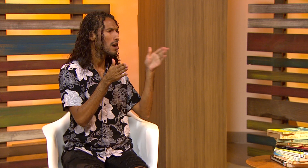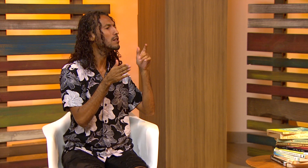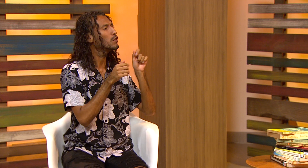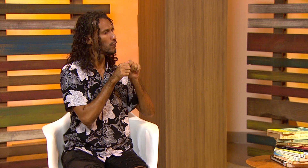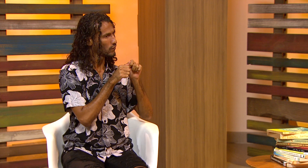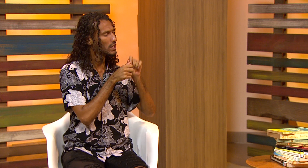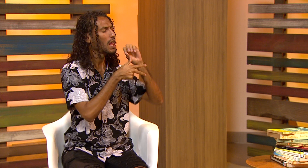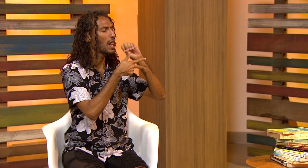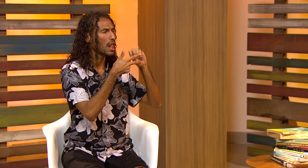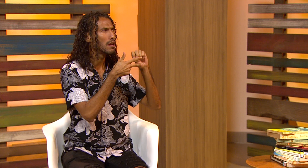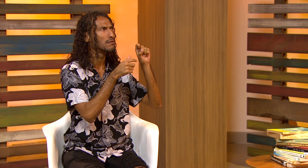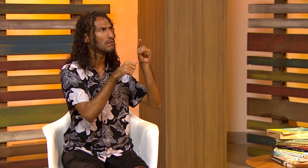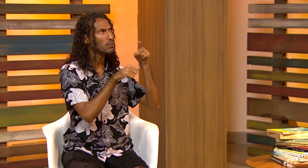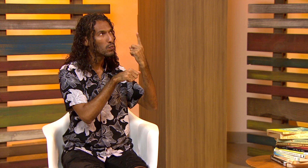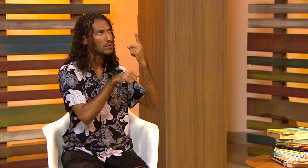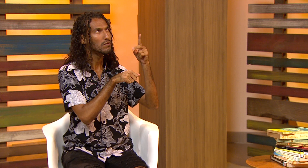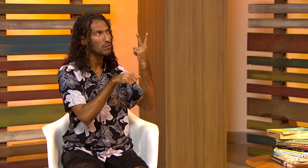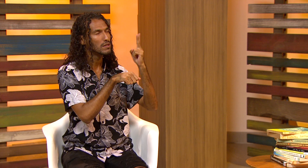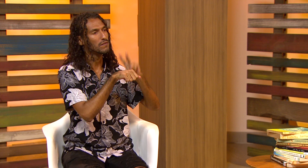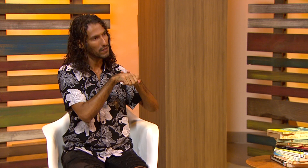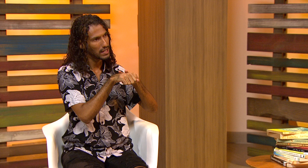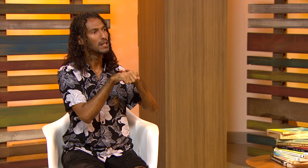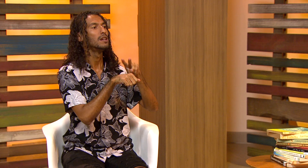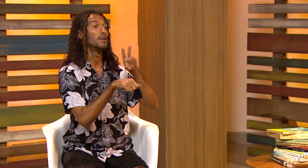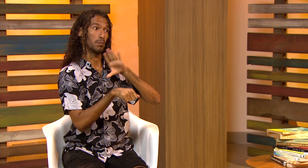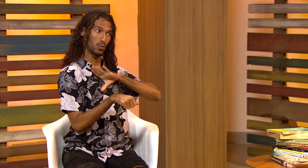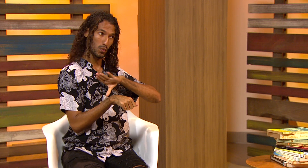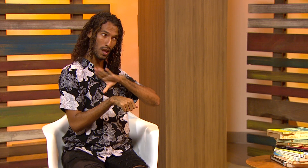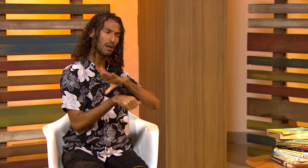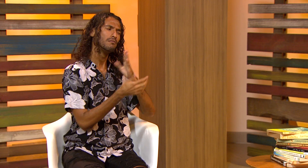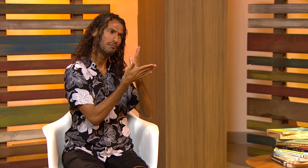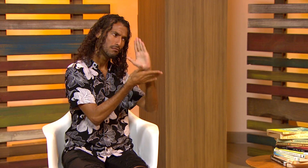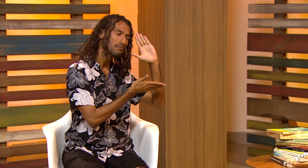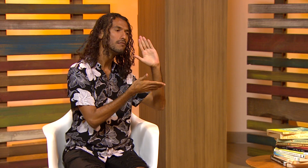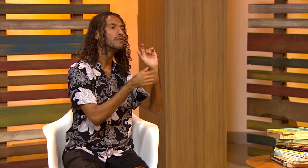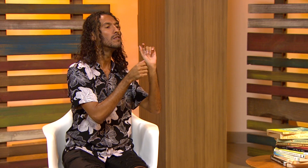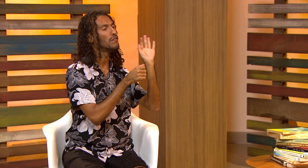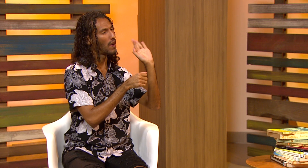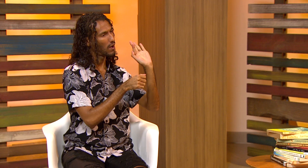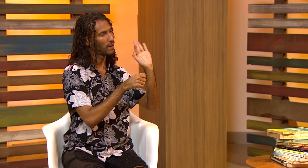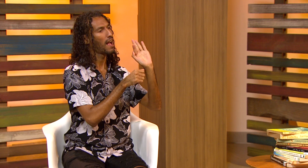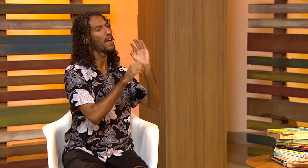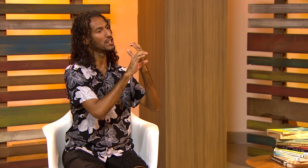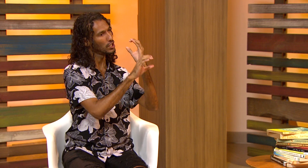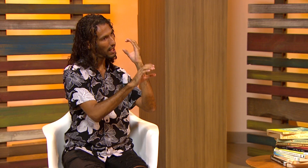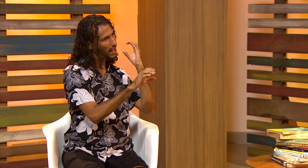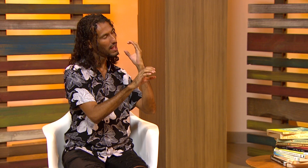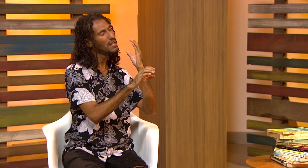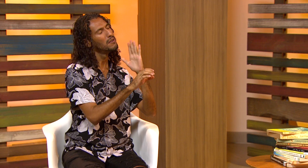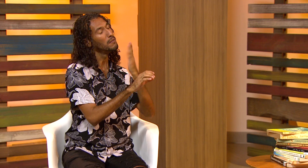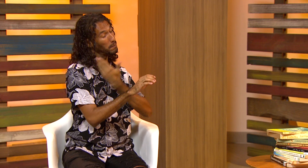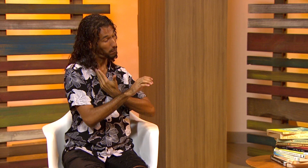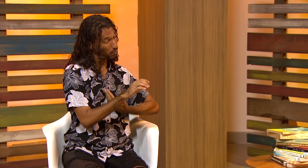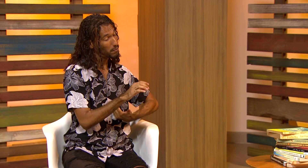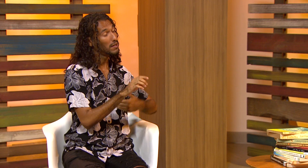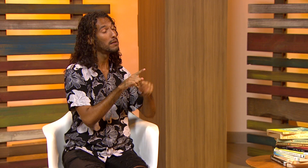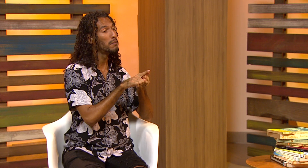Antes do Enem em Libras, eu já realizei o exame em anos anteriores e ingressei no curso de engenharia, mas não me sentia